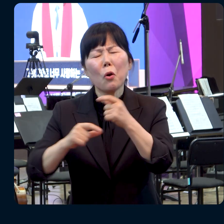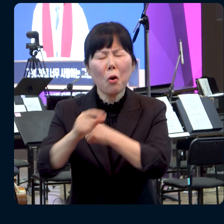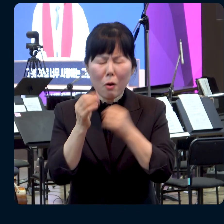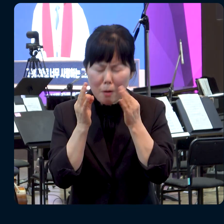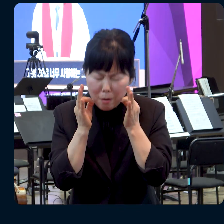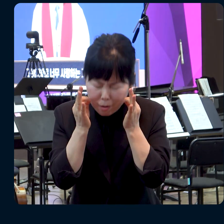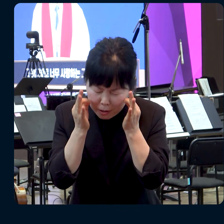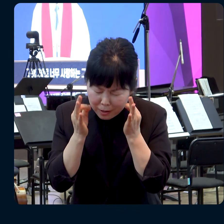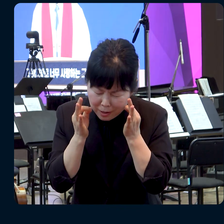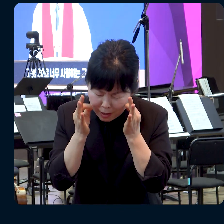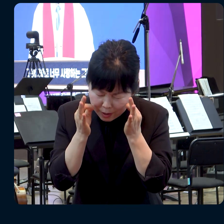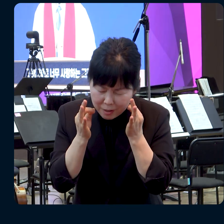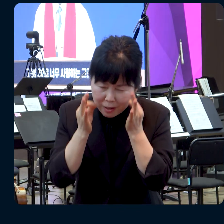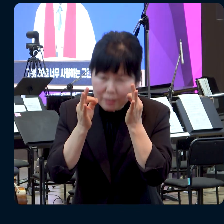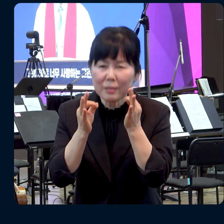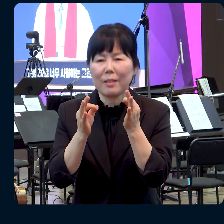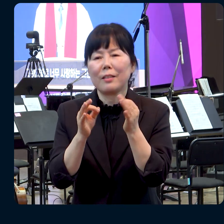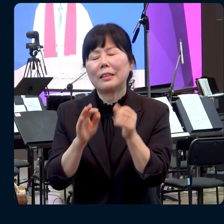거죠.